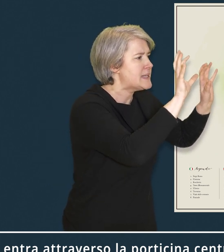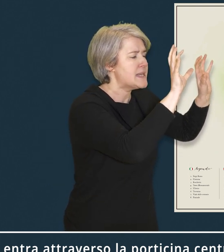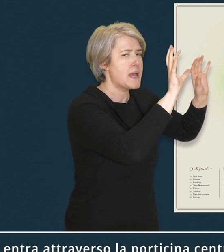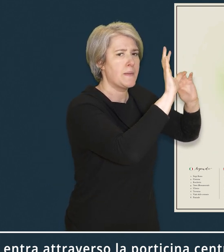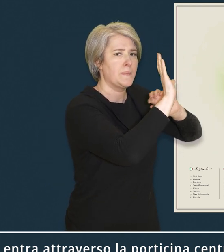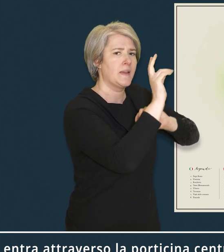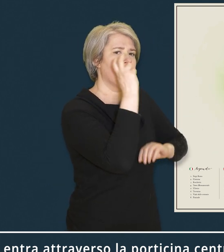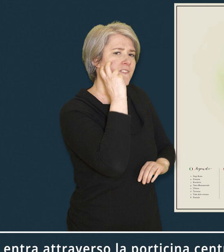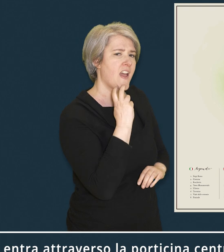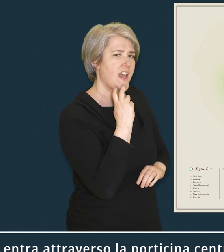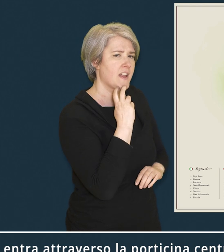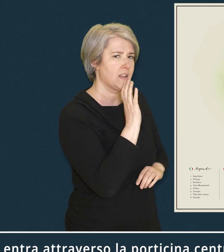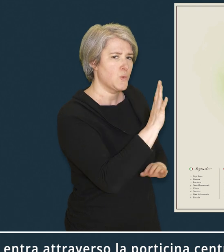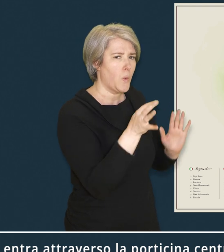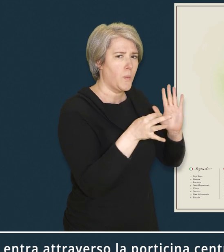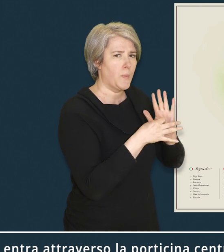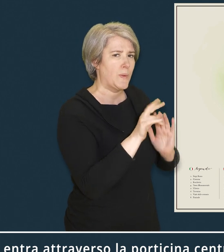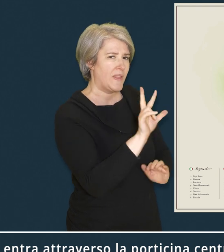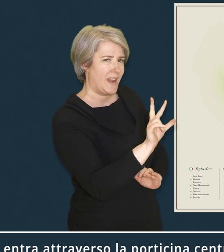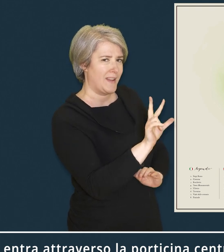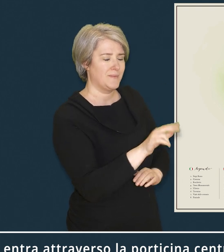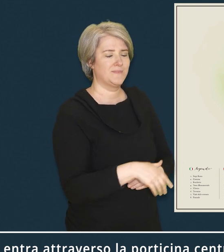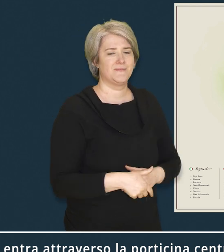verde. Punto 3.